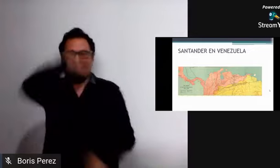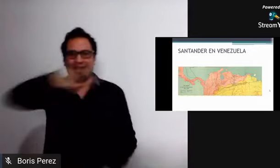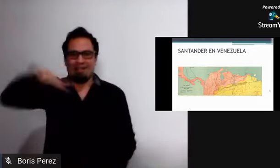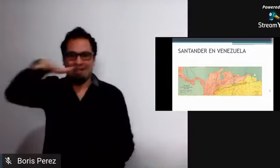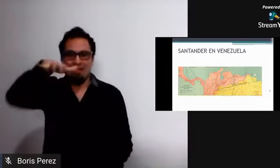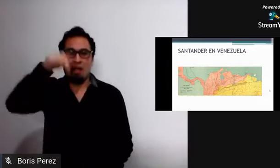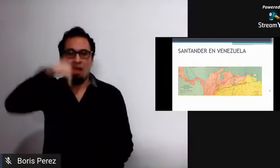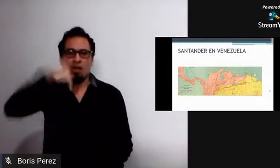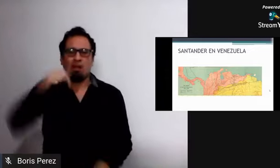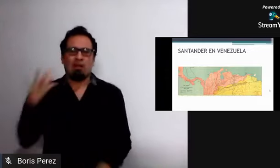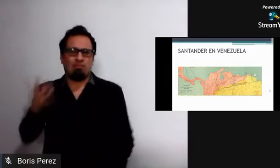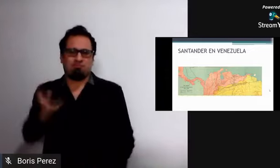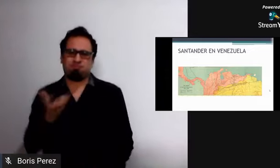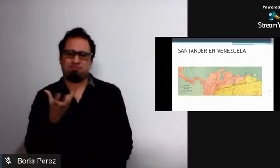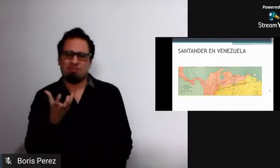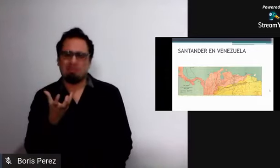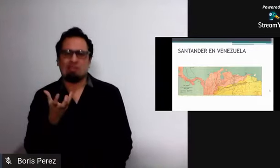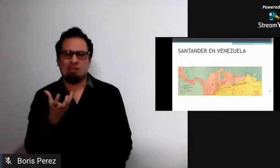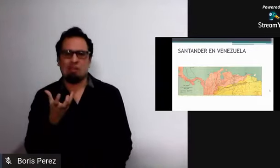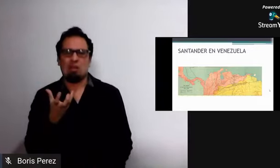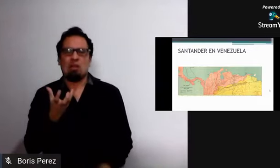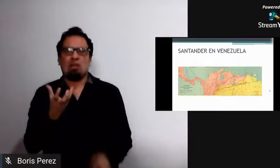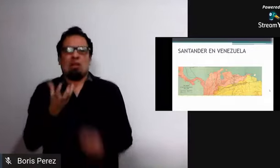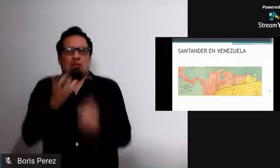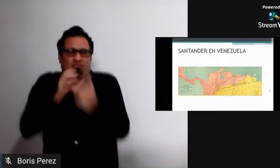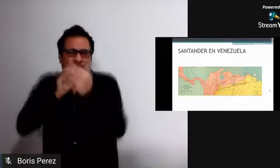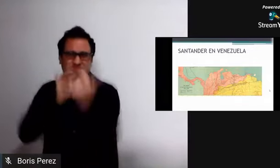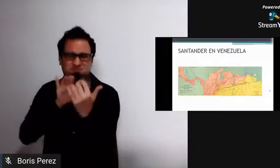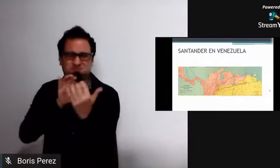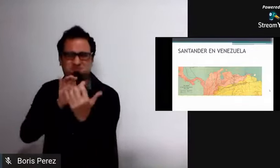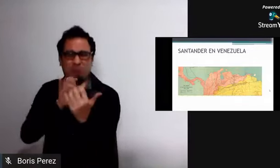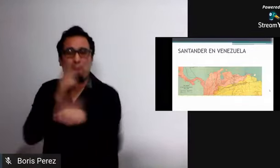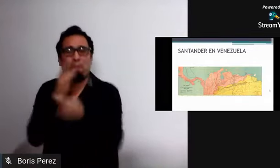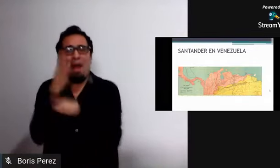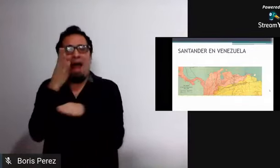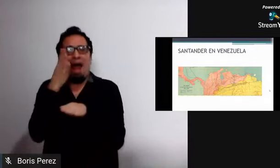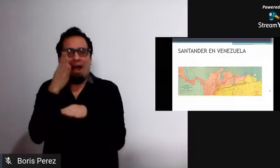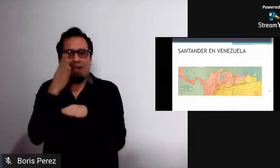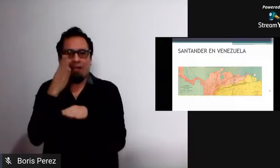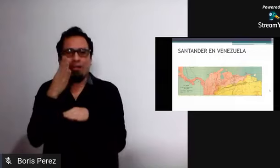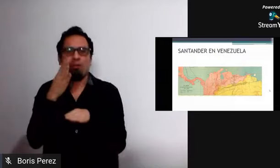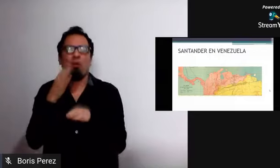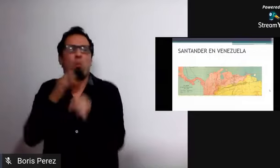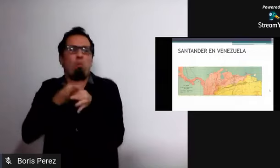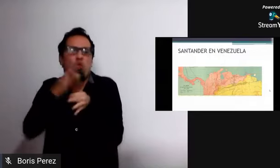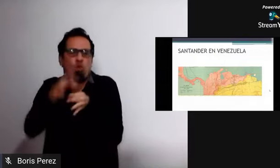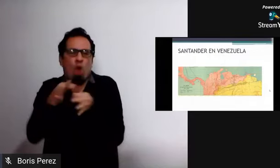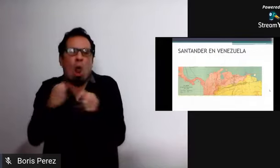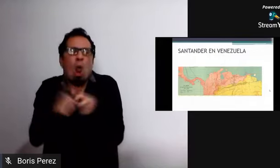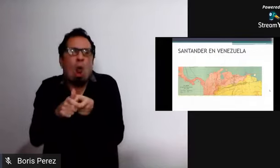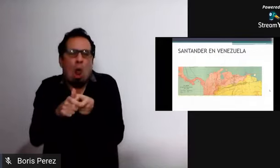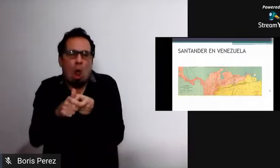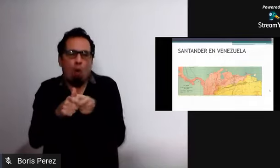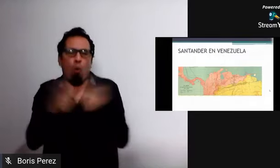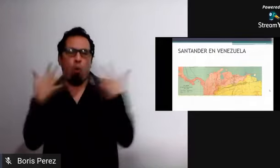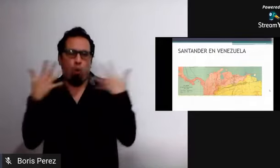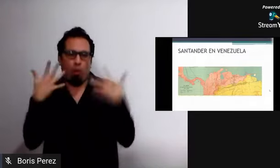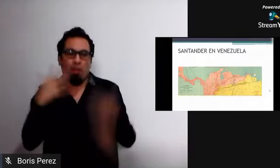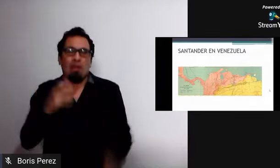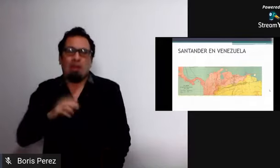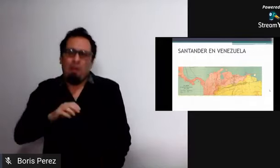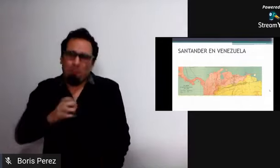muy cerca de llegar hacia Boyacá, entonces ellos se encuentran con el ejército español, tienen